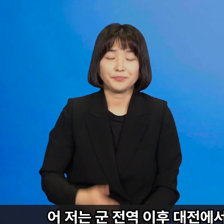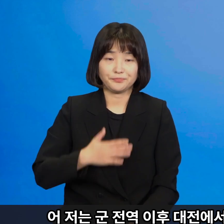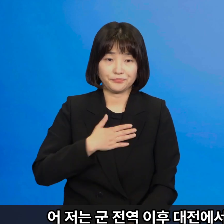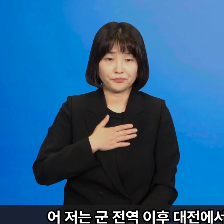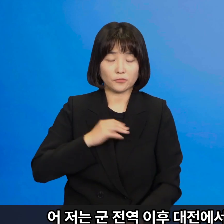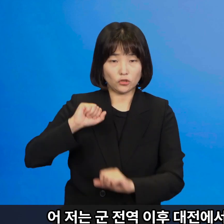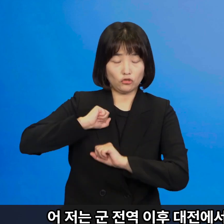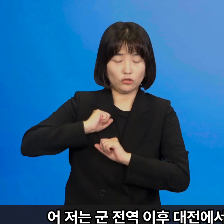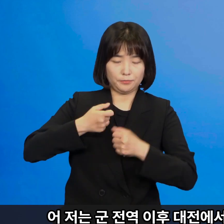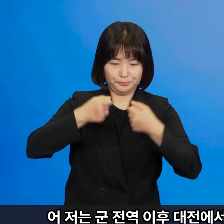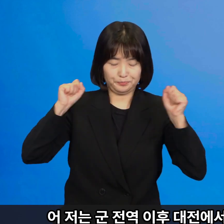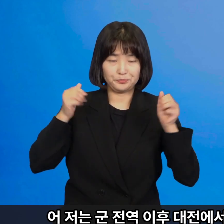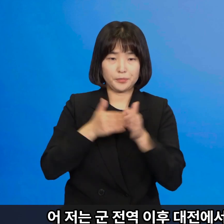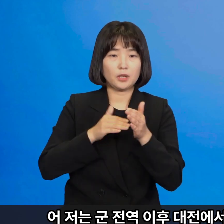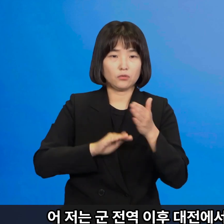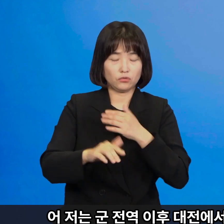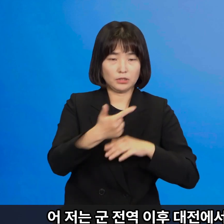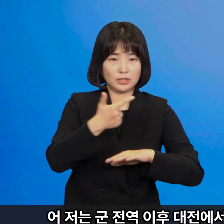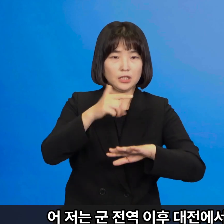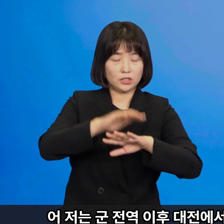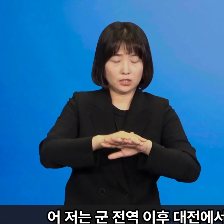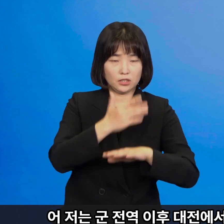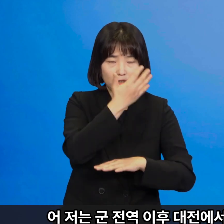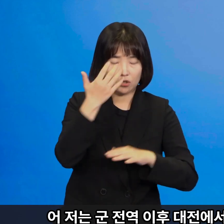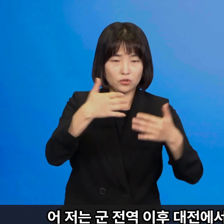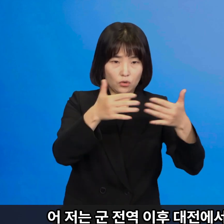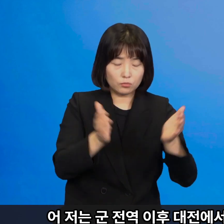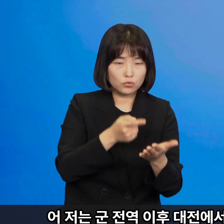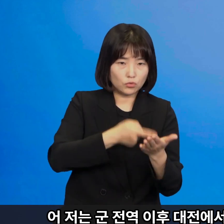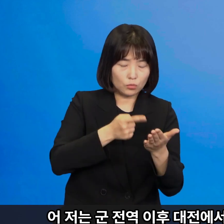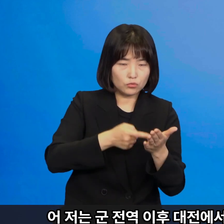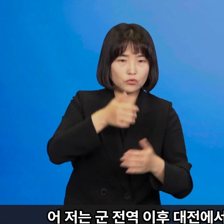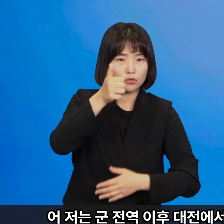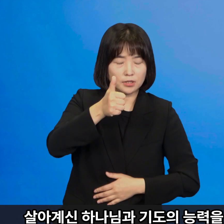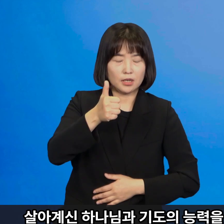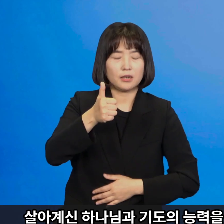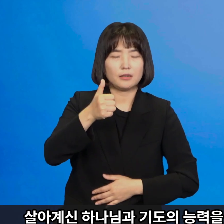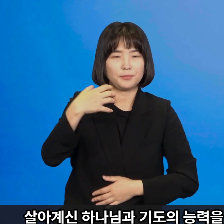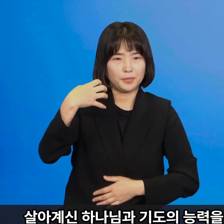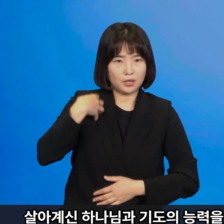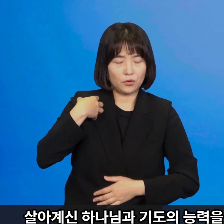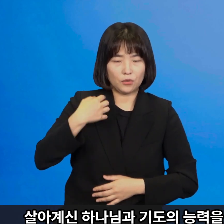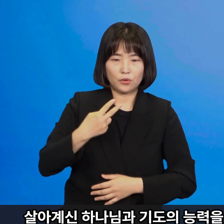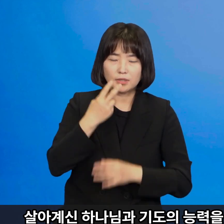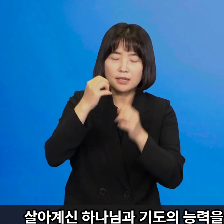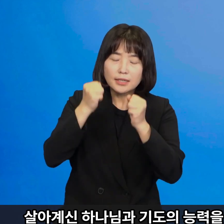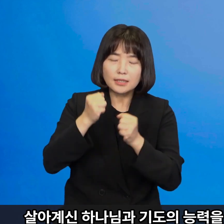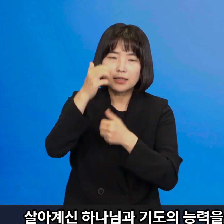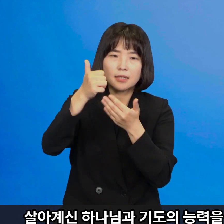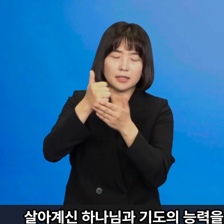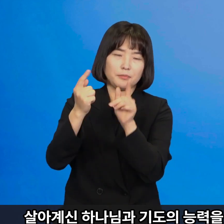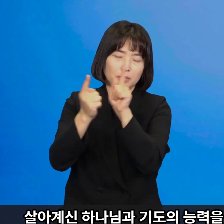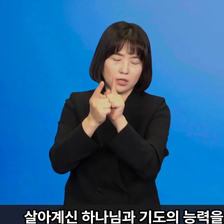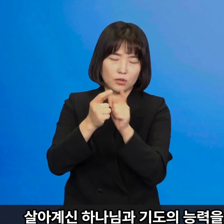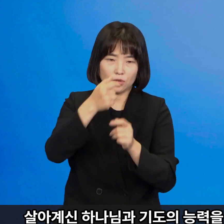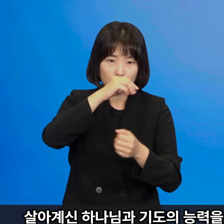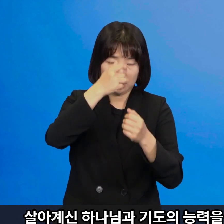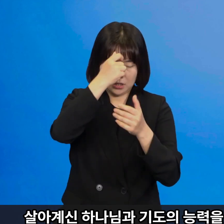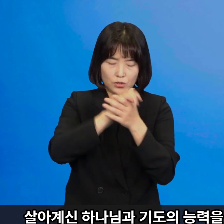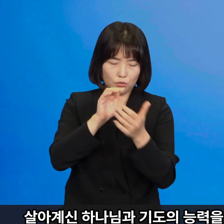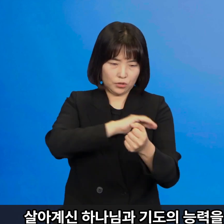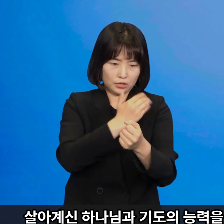저는 군 전역 이후 대전에서 청년부 총무와 회장으로 섬기며 살아계신 하나님과 기도의 능력을